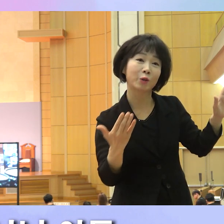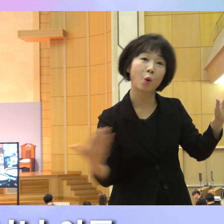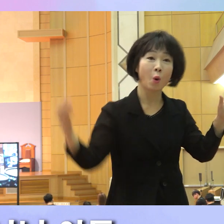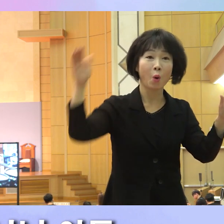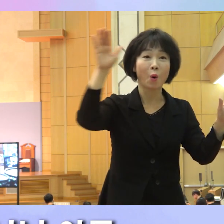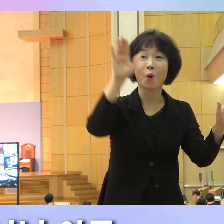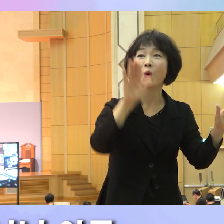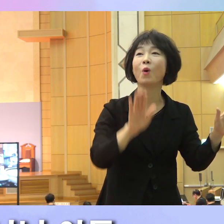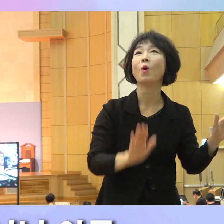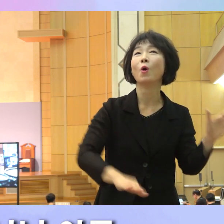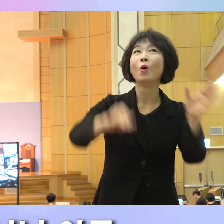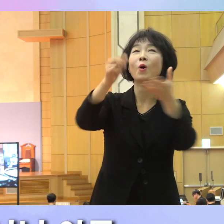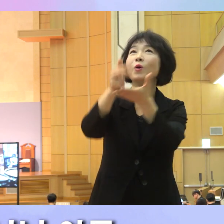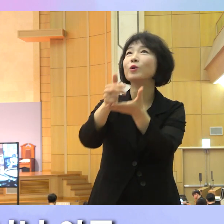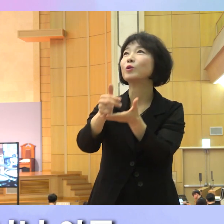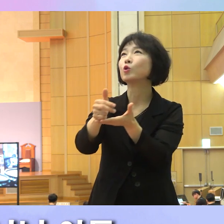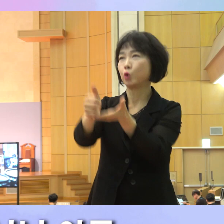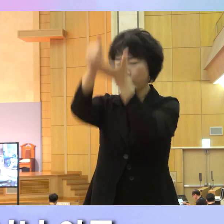지칠지라도